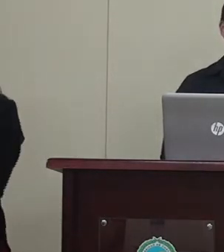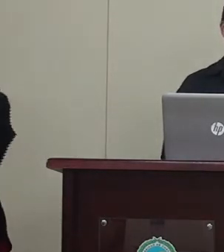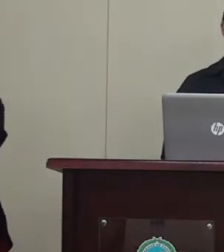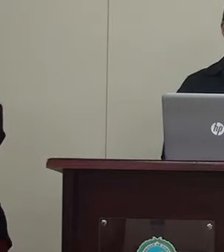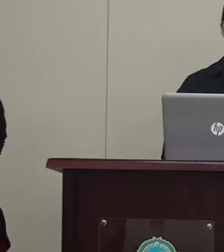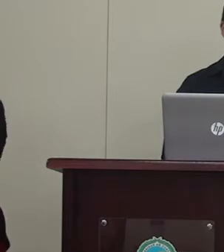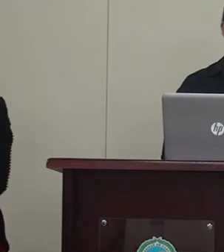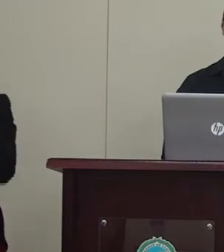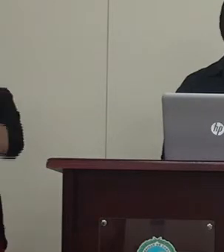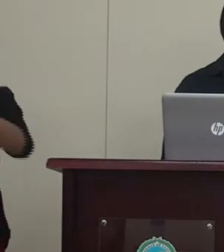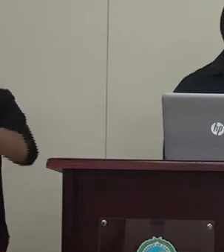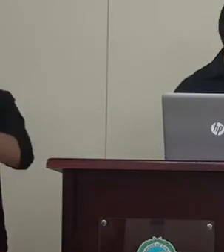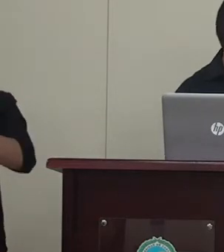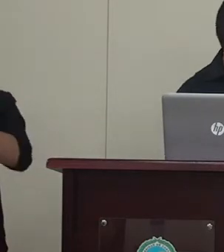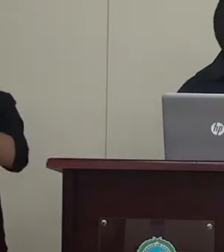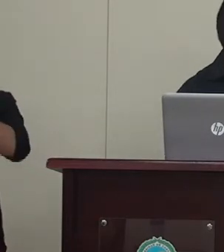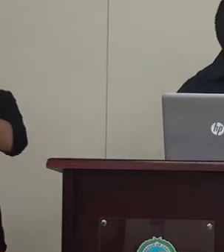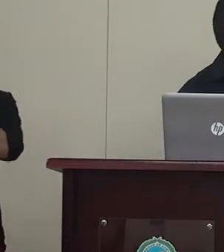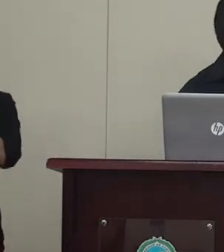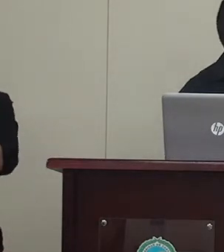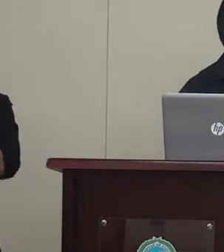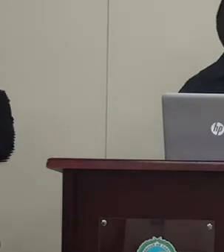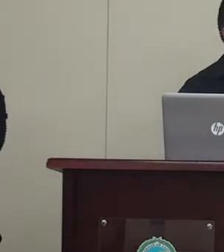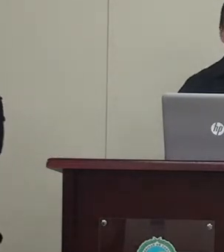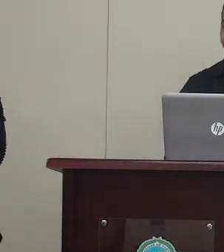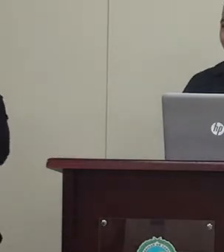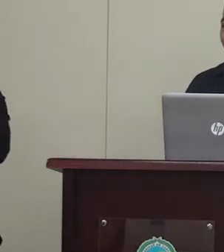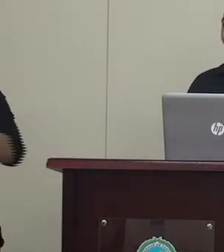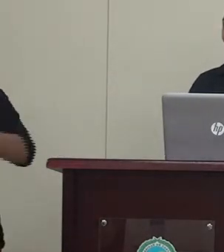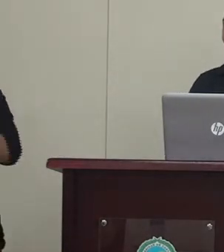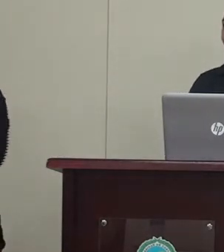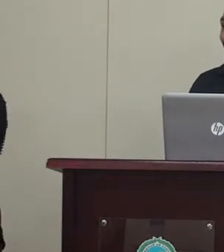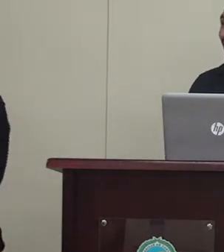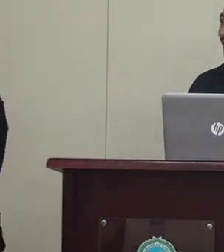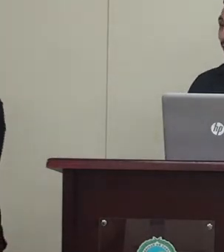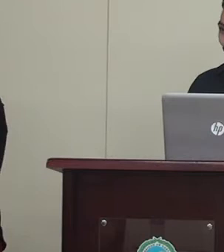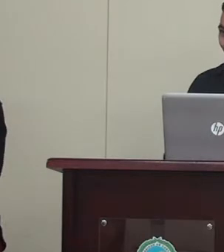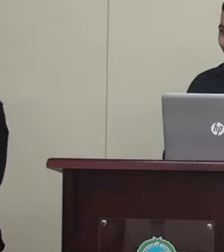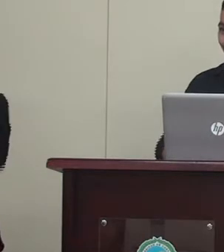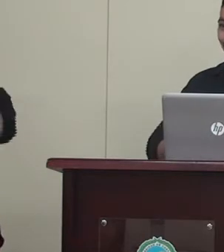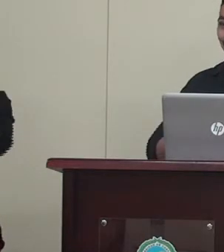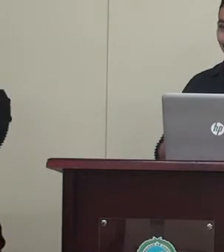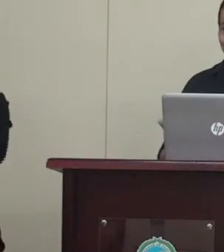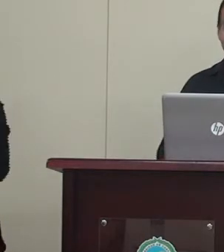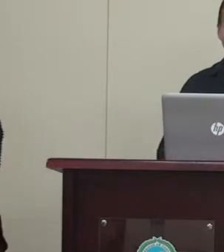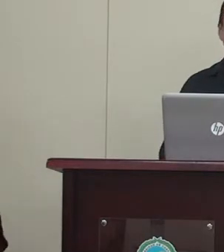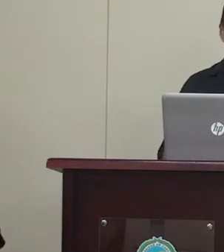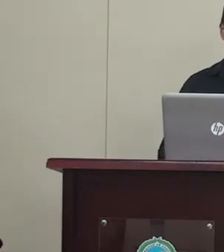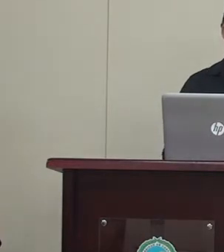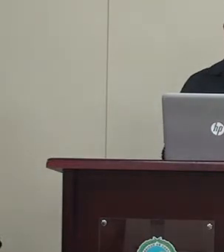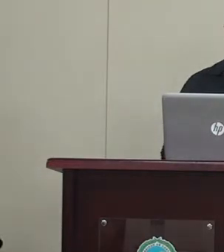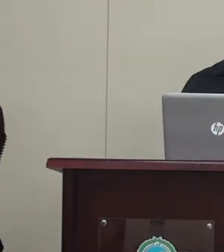una lengua, para ser contada dentro de este mapa de la lengua de Costa Rica, tiene que tener hablantes, usuarios de